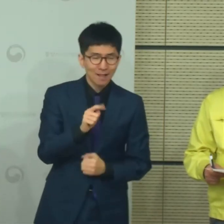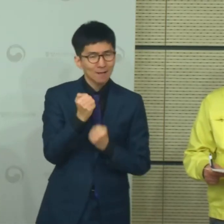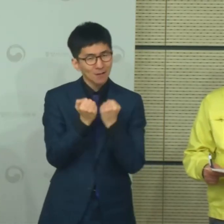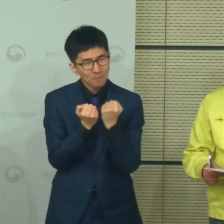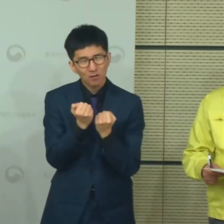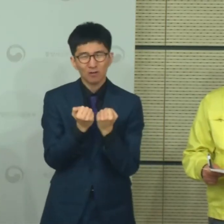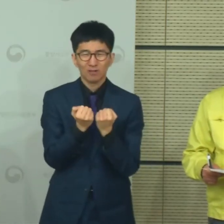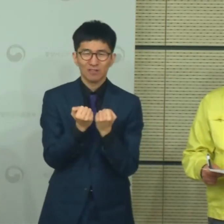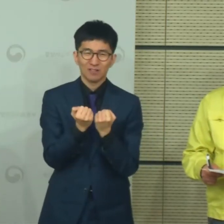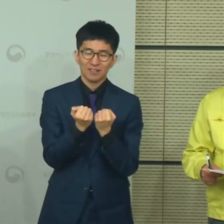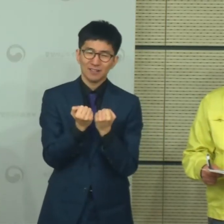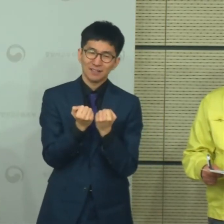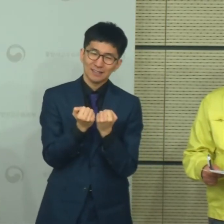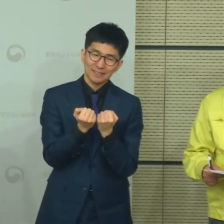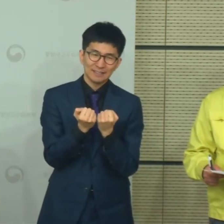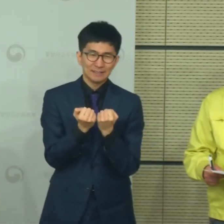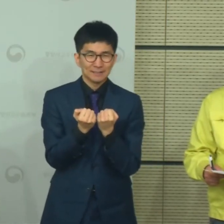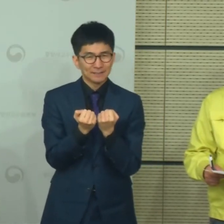있는지는